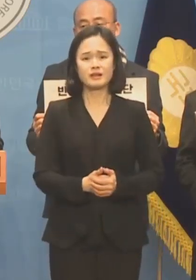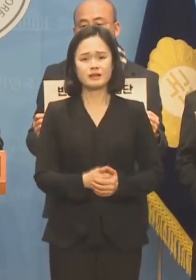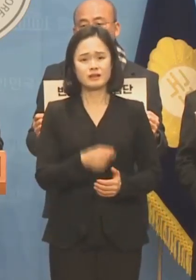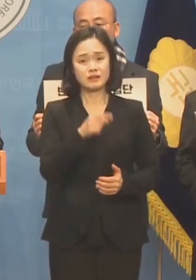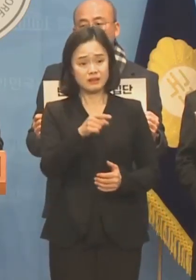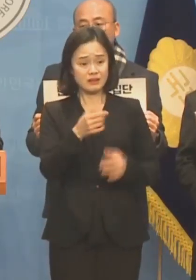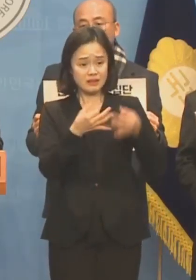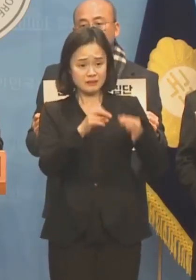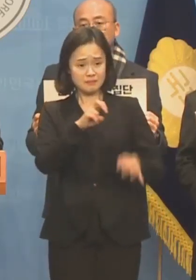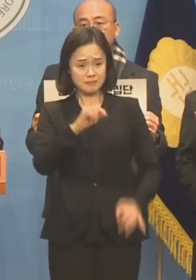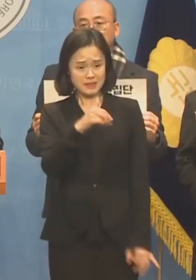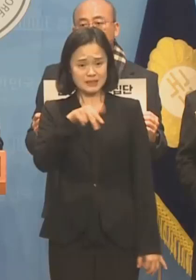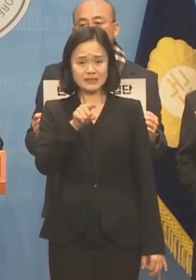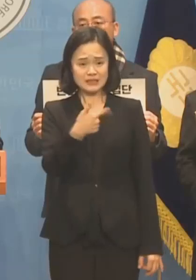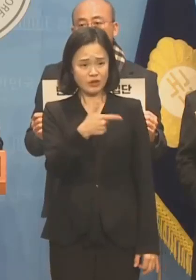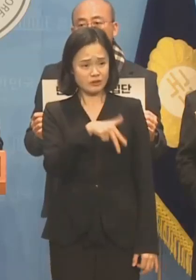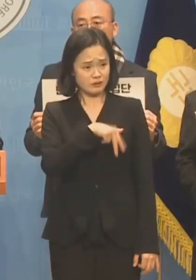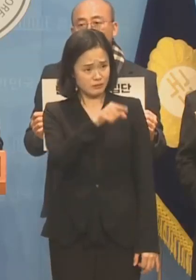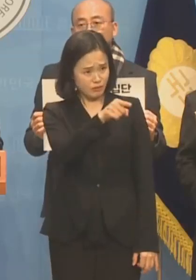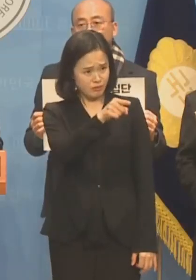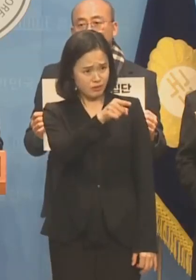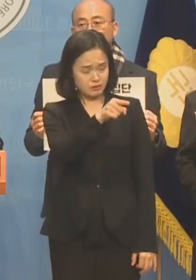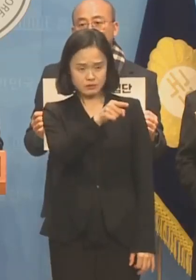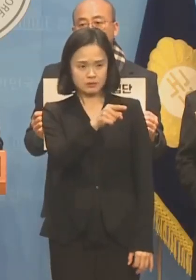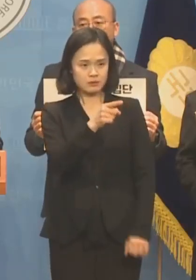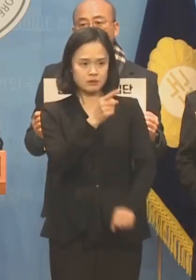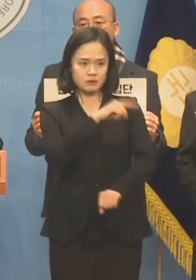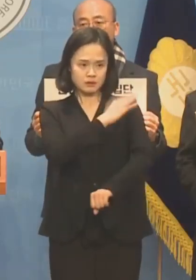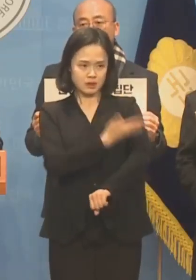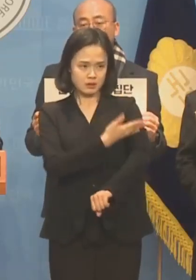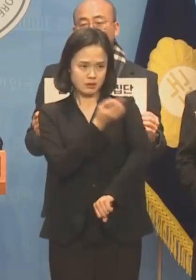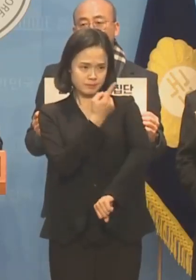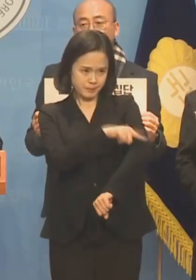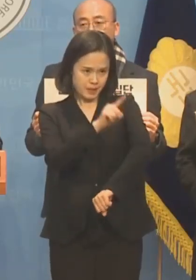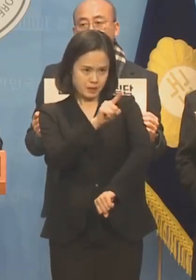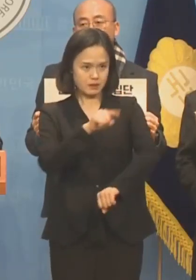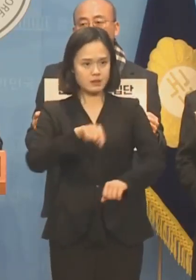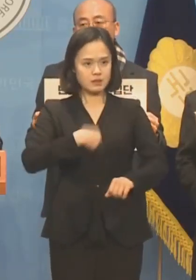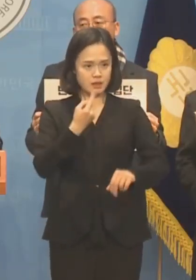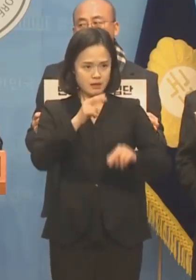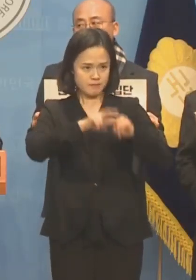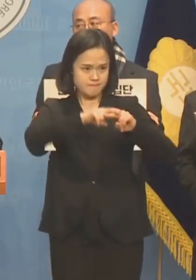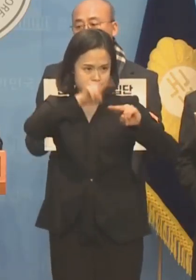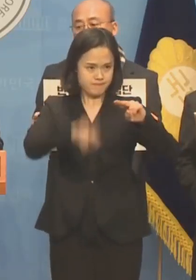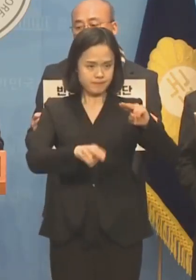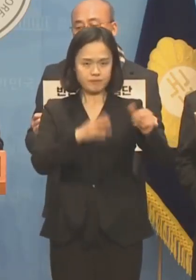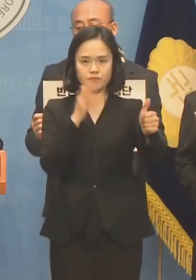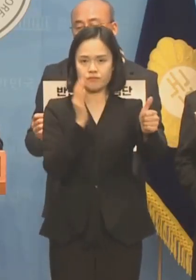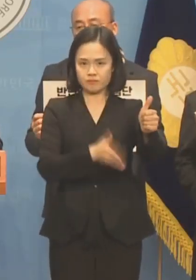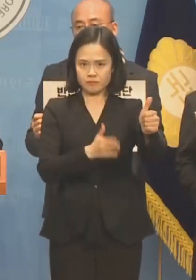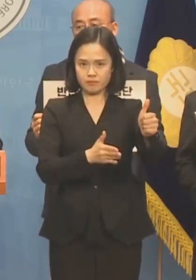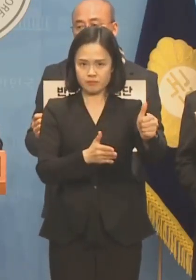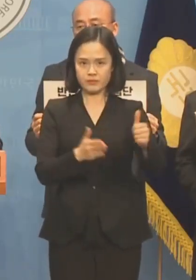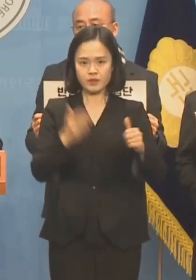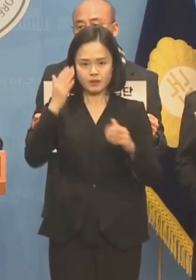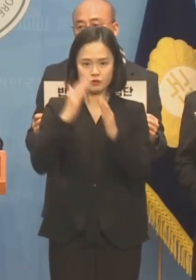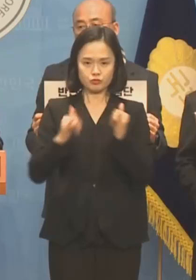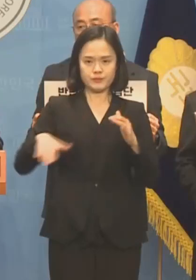손톱만큼도 없습니다. 당장 물러나십시오. 그것이 역사와 국민의 요구입니다.